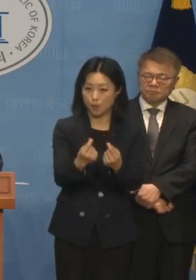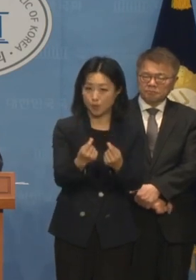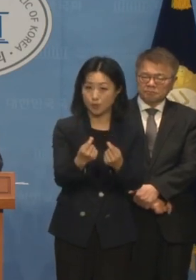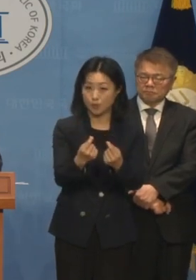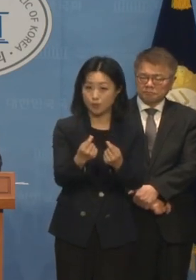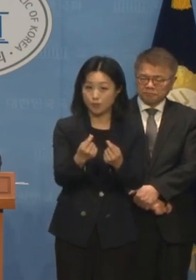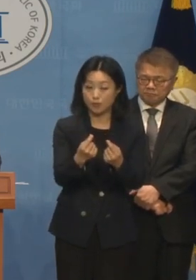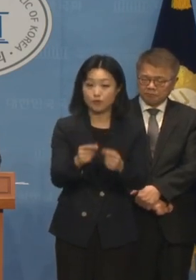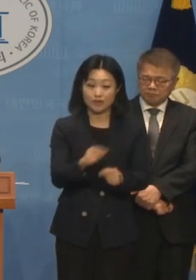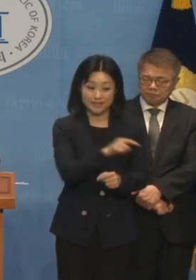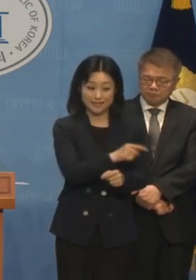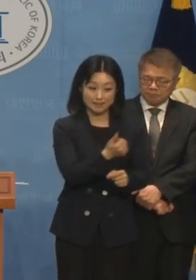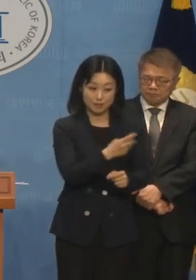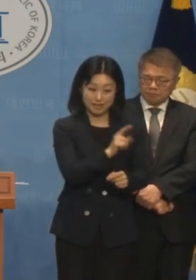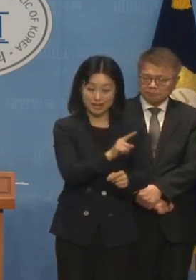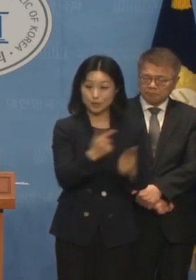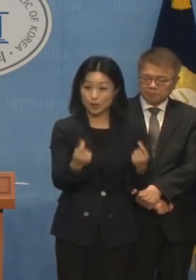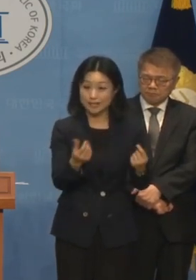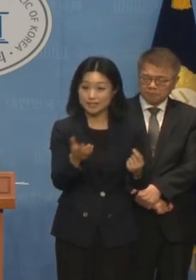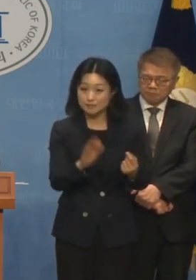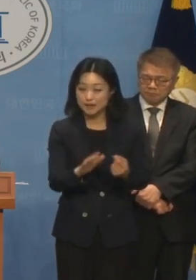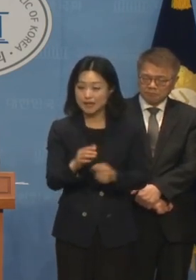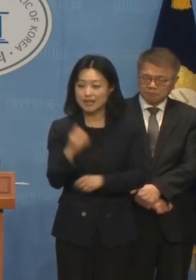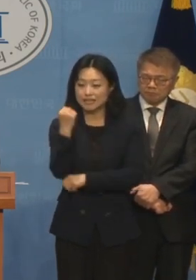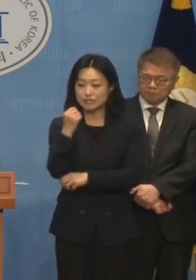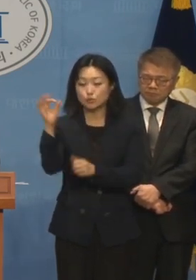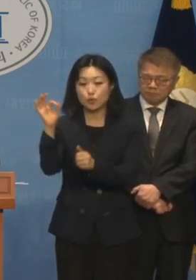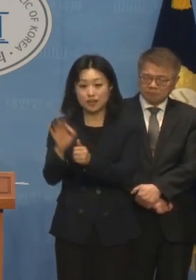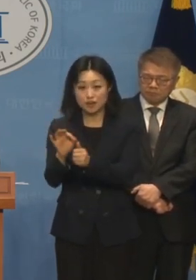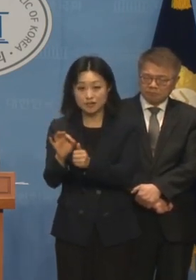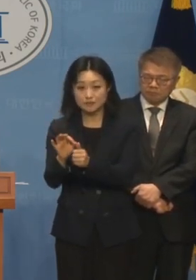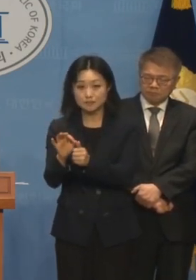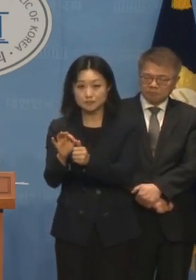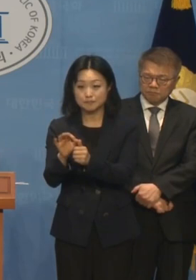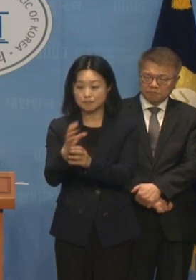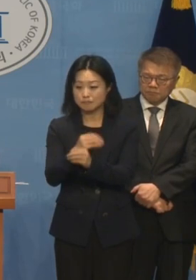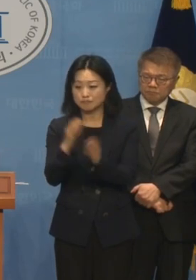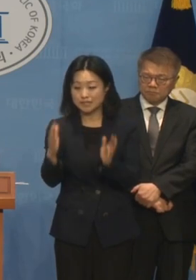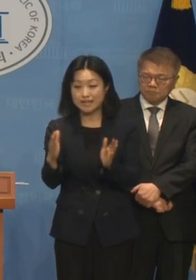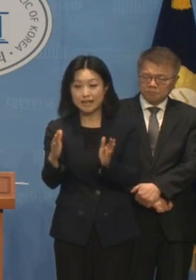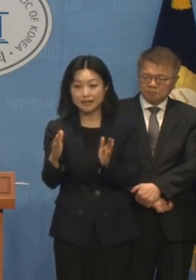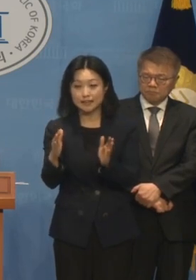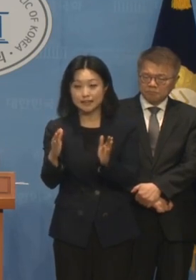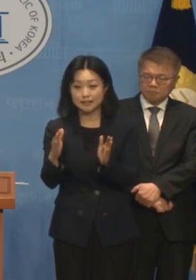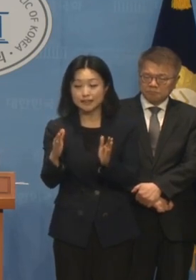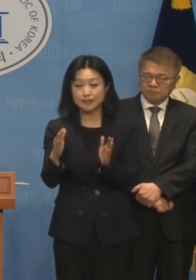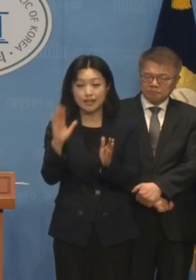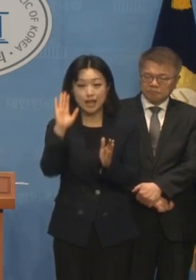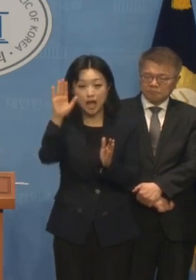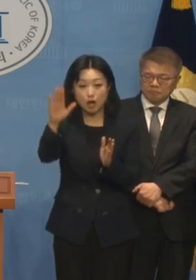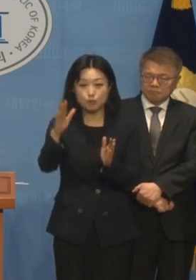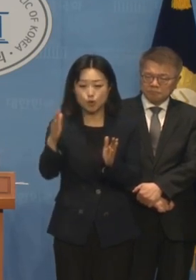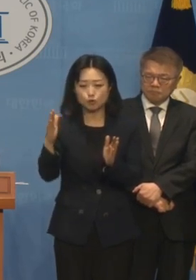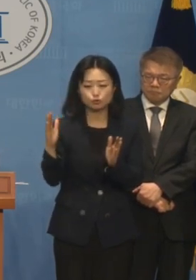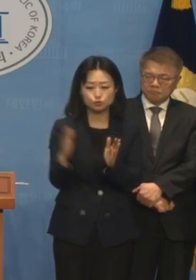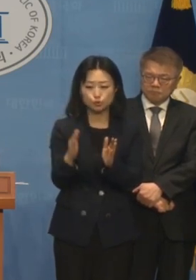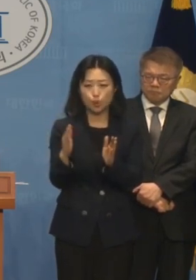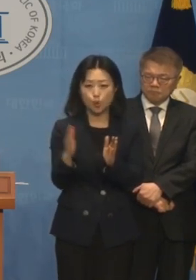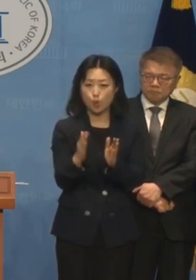1안과 같습니다. 그러나 기초연금 수급 범위를 점진적으로